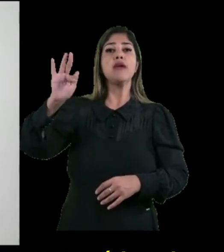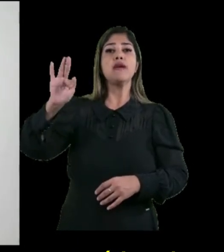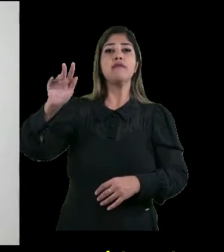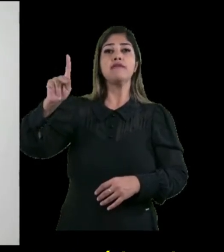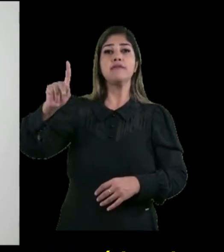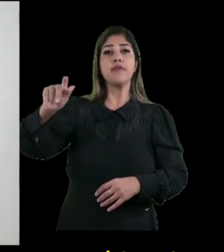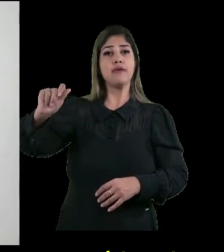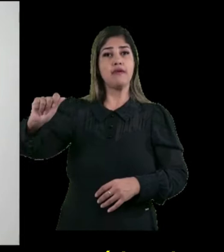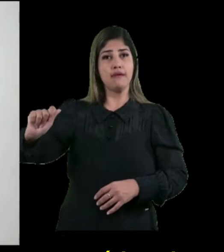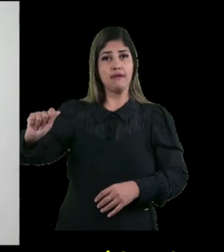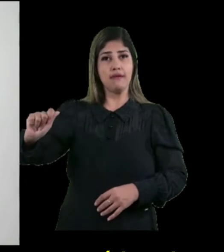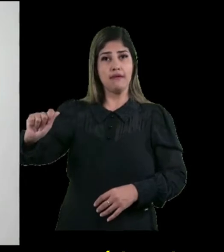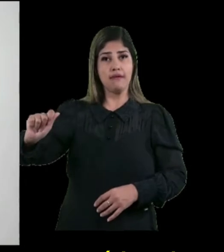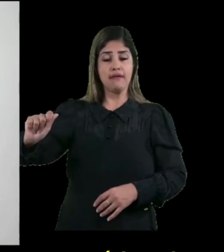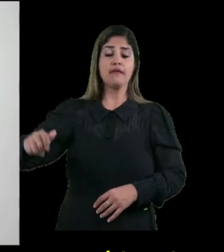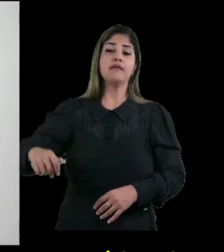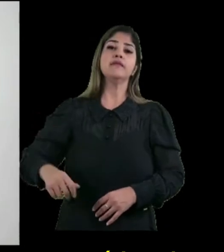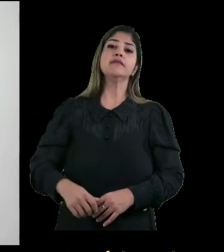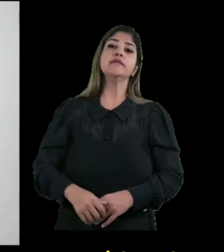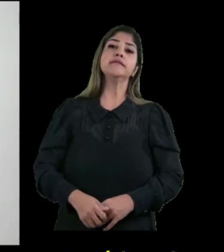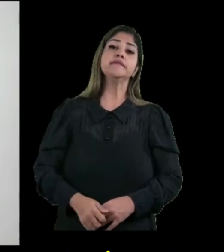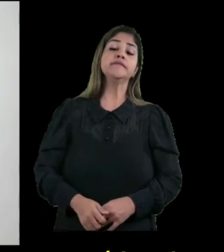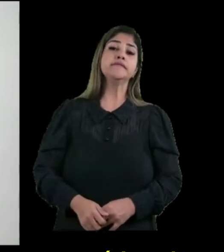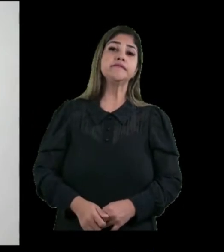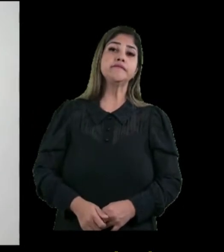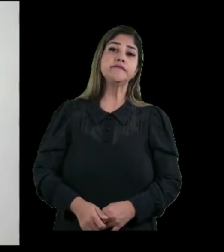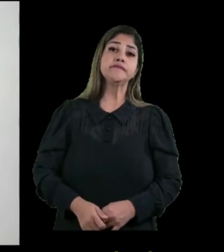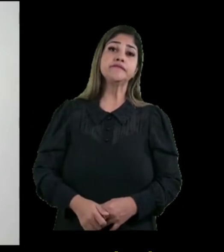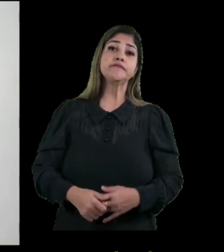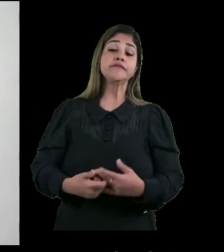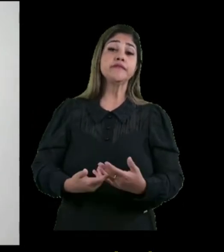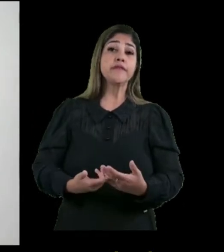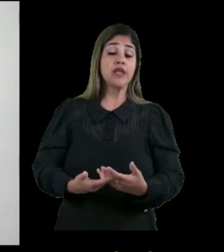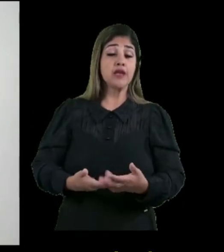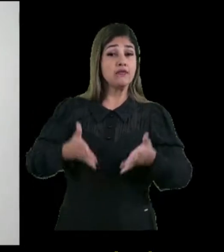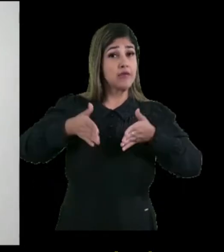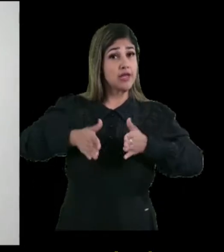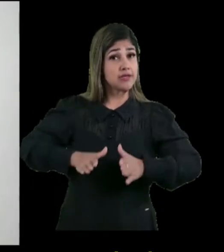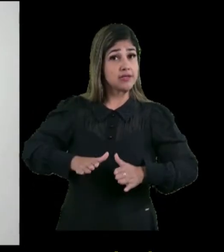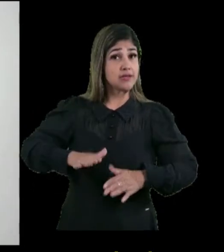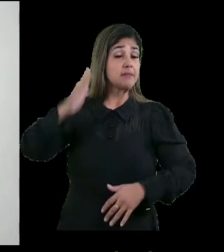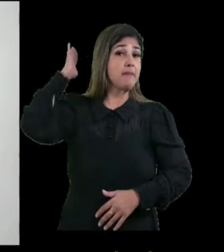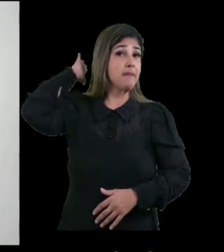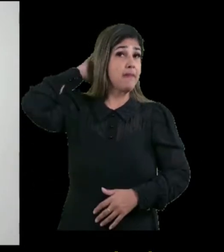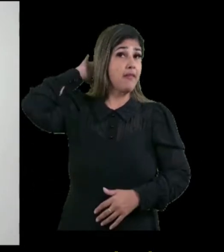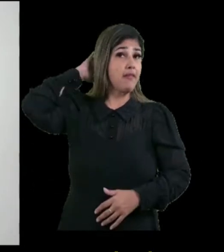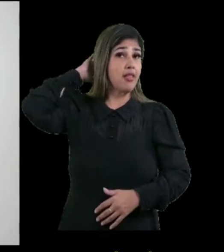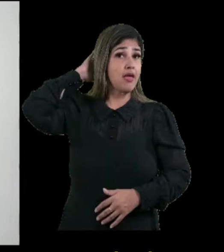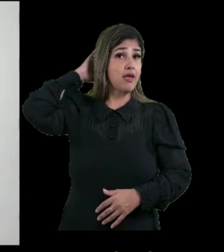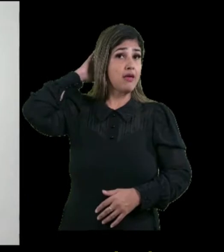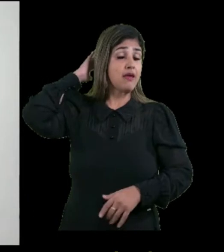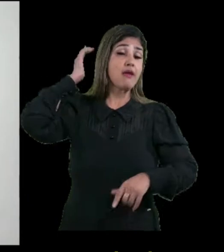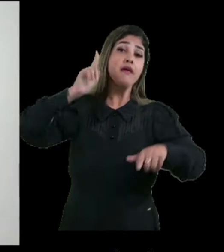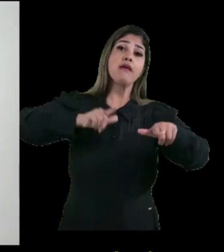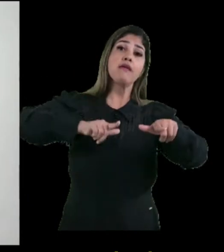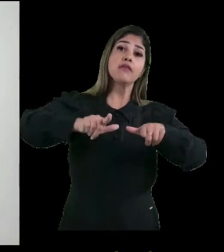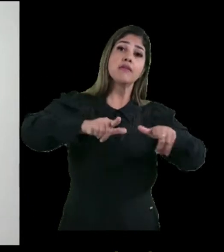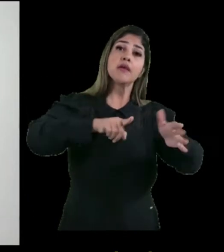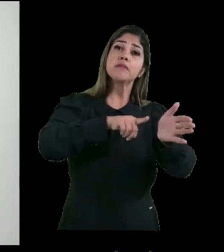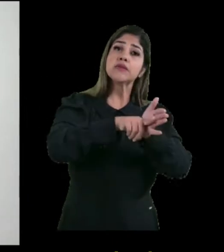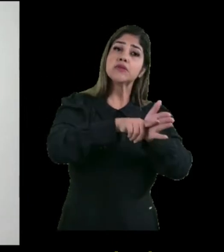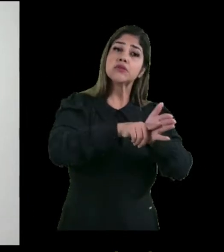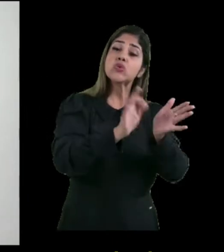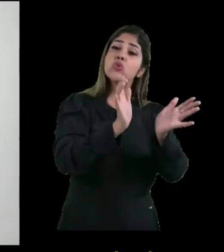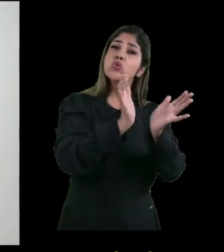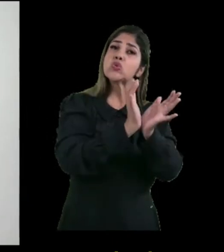Educação Matemática e Científica da UFPA. Sou de Belém do Pará e atuo como pesquisador